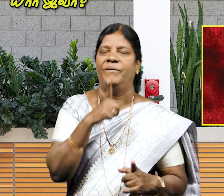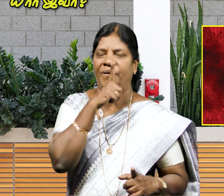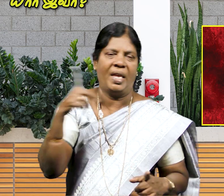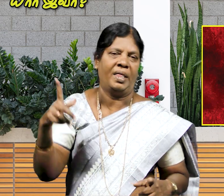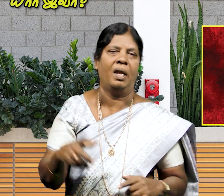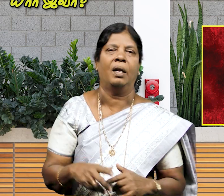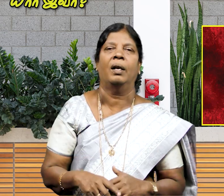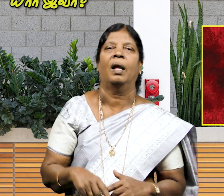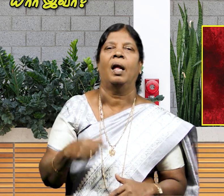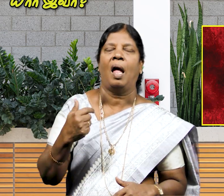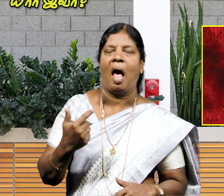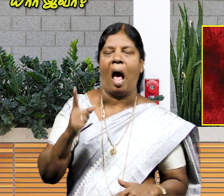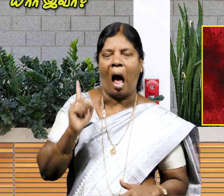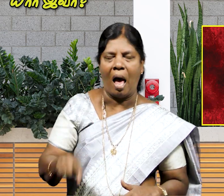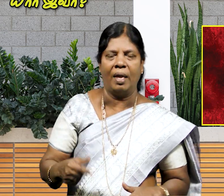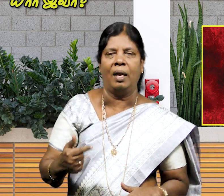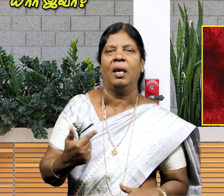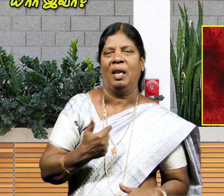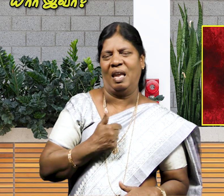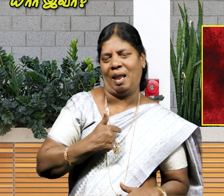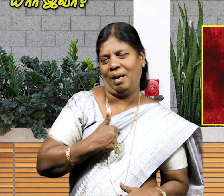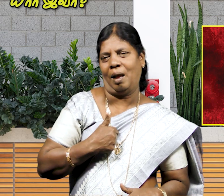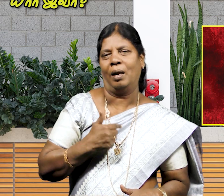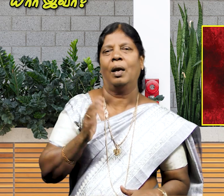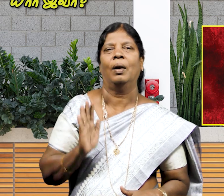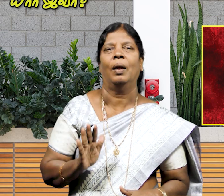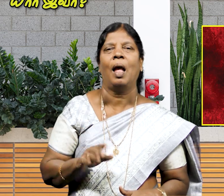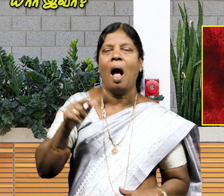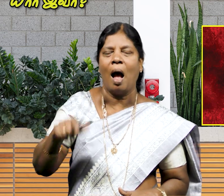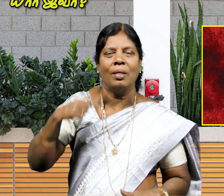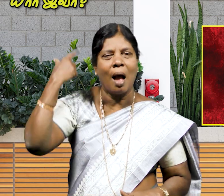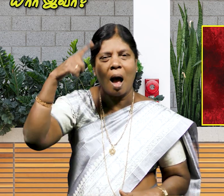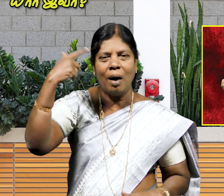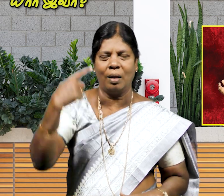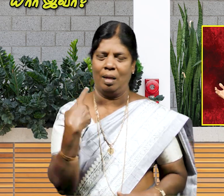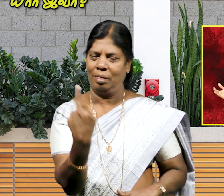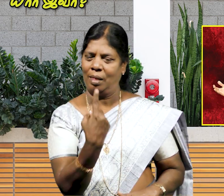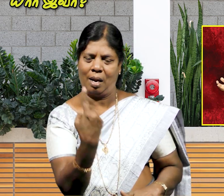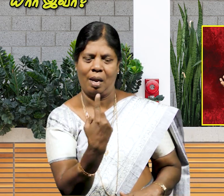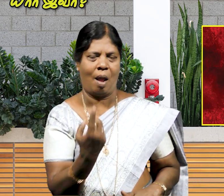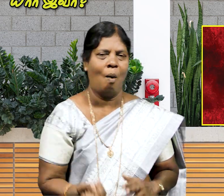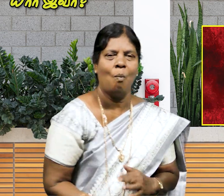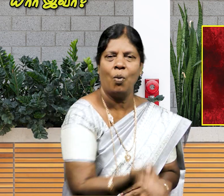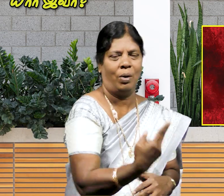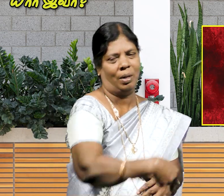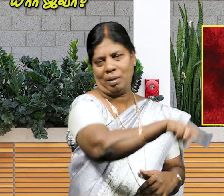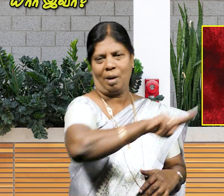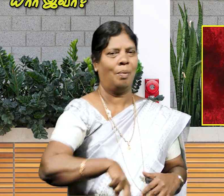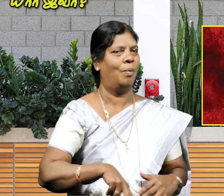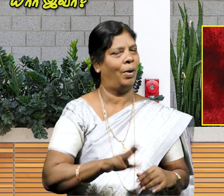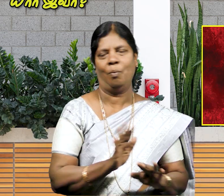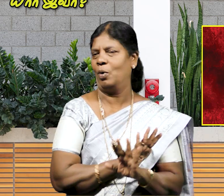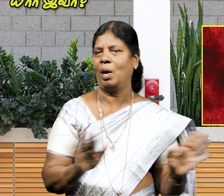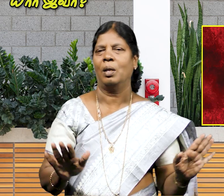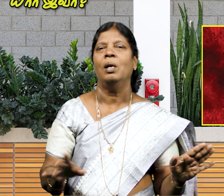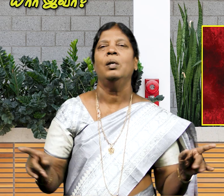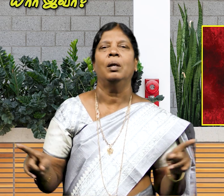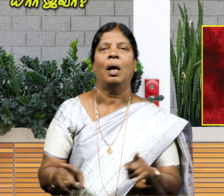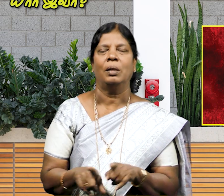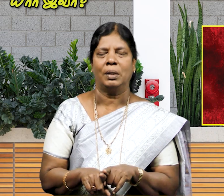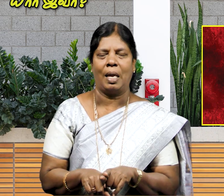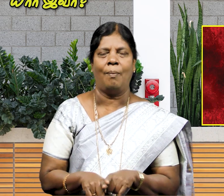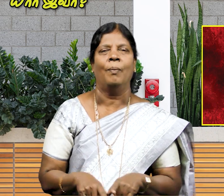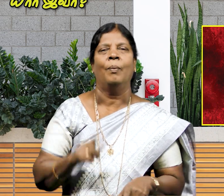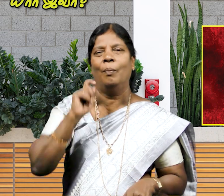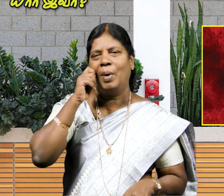அளவுக்கு வேதனைப்பட்டார். அது எனக்காக என்று நம்புங்க. அந்த ஆட்டினாலே தனியாக திரும்பி வர முடியாது, இந்த